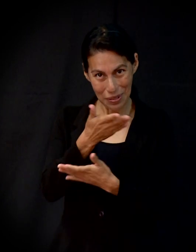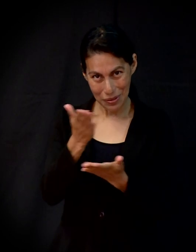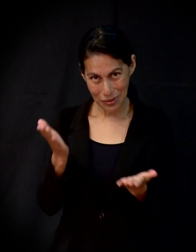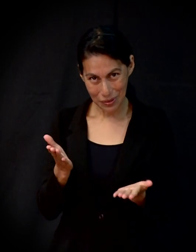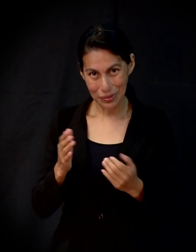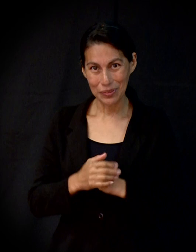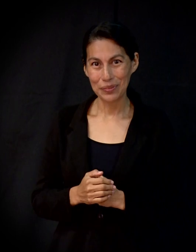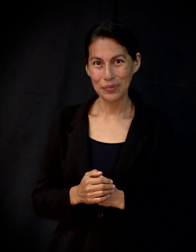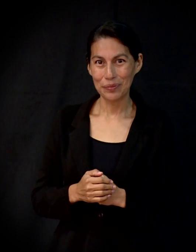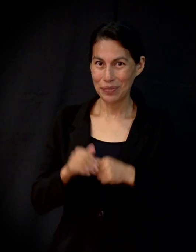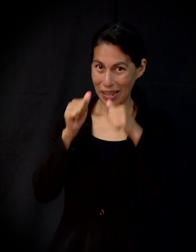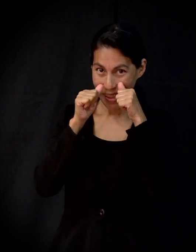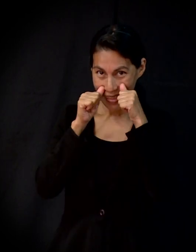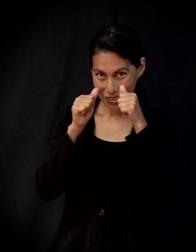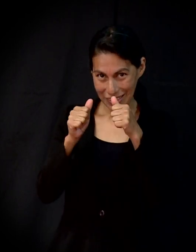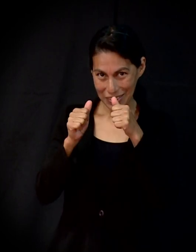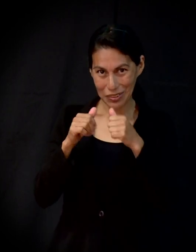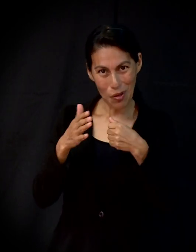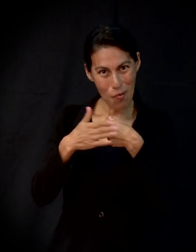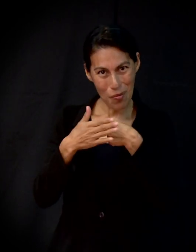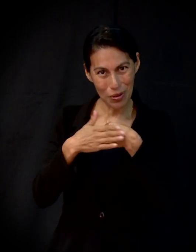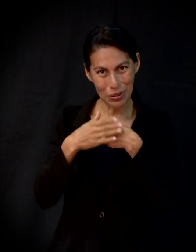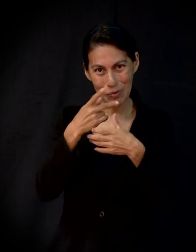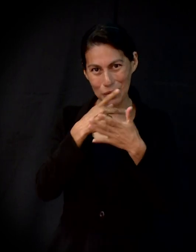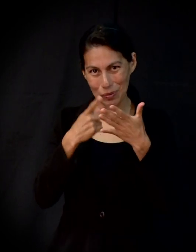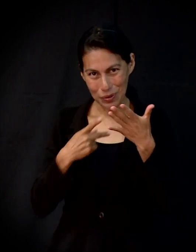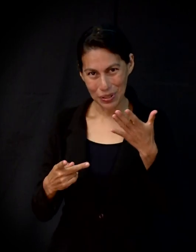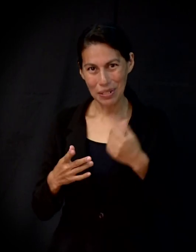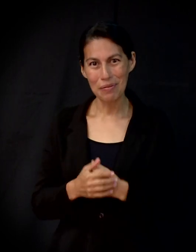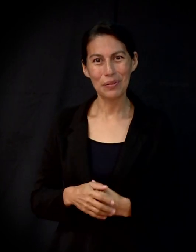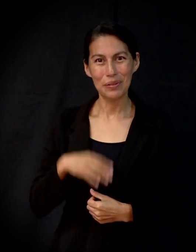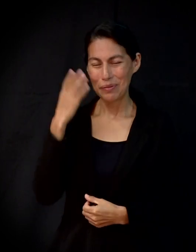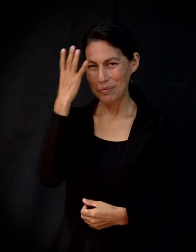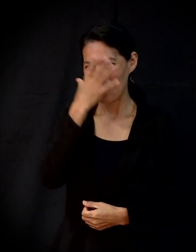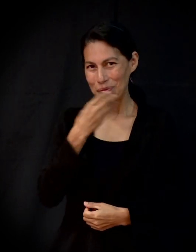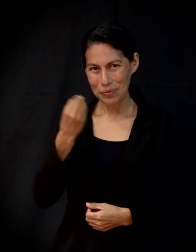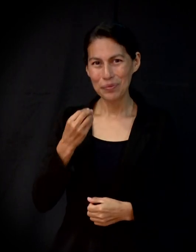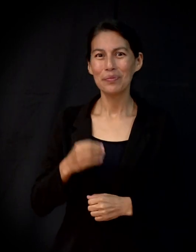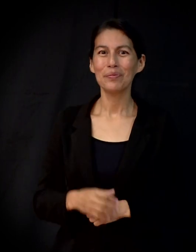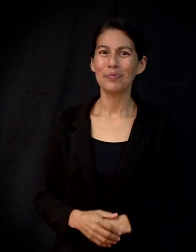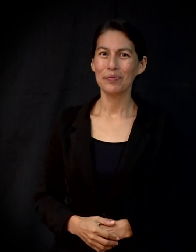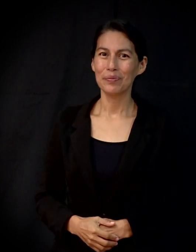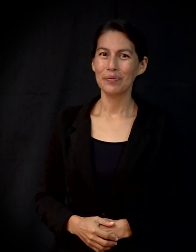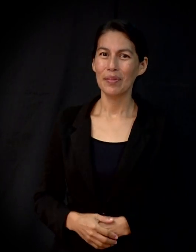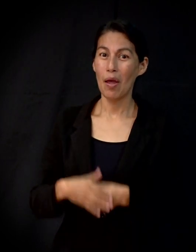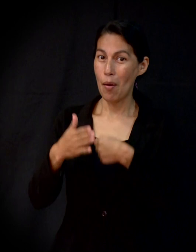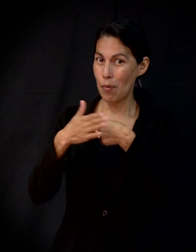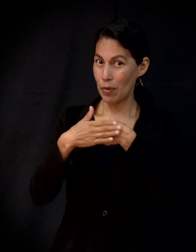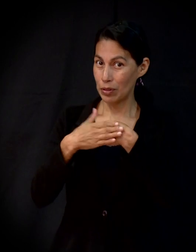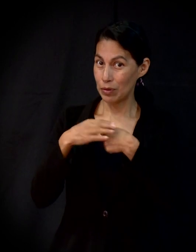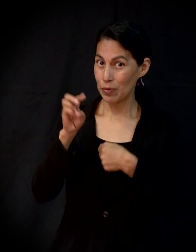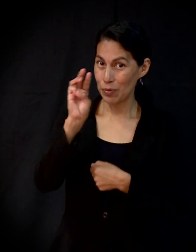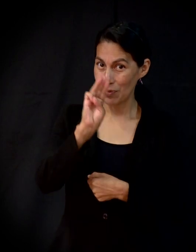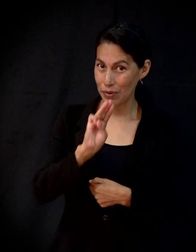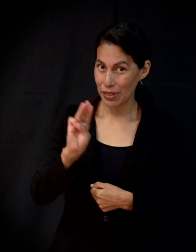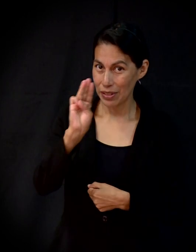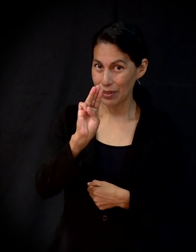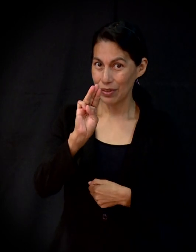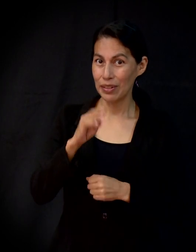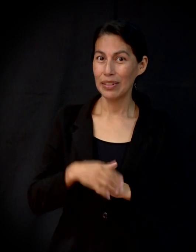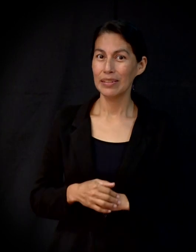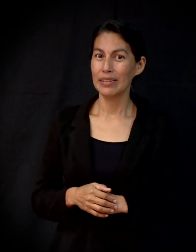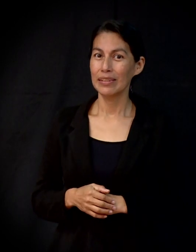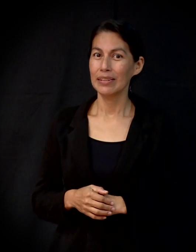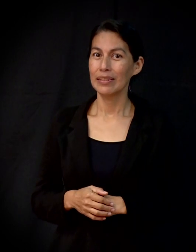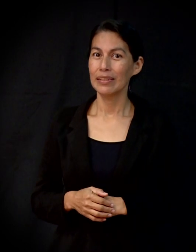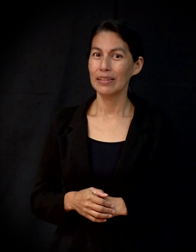Estamos a todos a que no se pierdan los programas que vienen, porque van a estar muy buenos. De hecho, este miércoles que viene